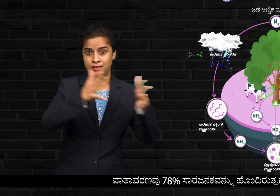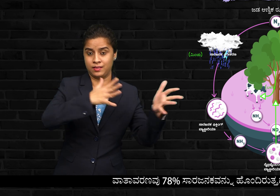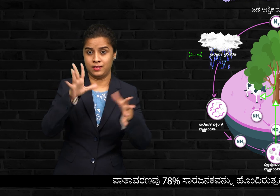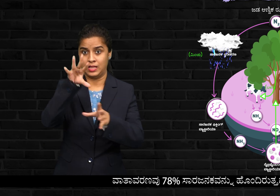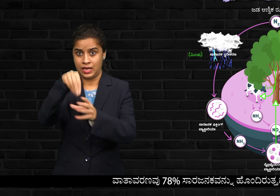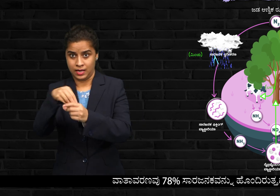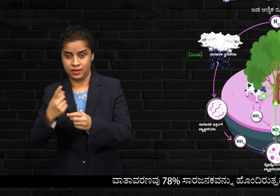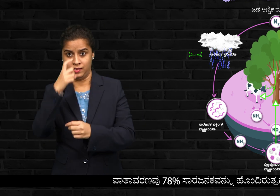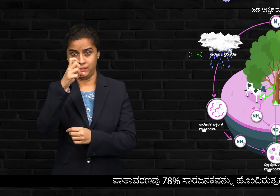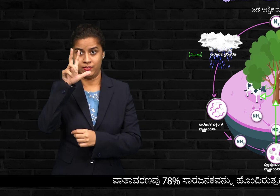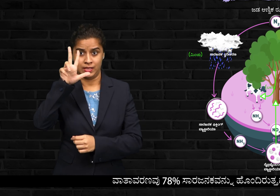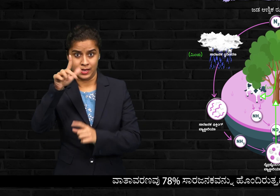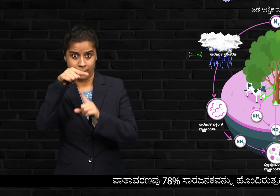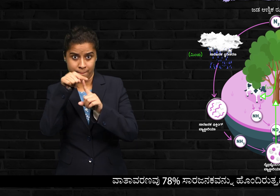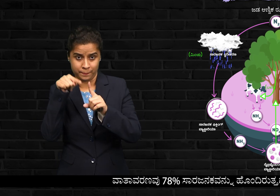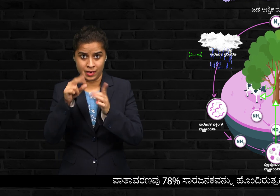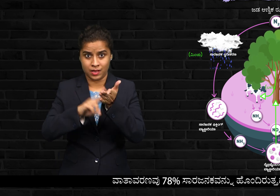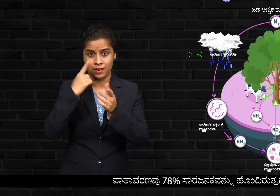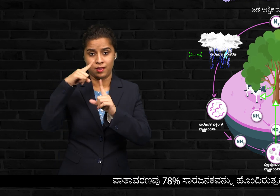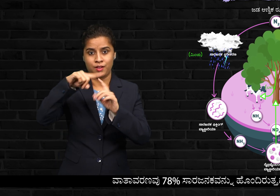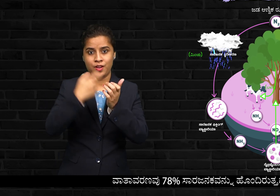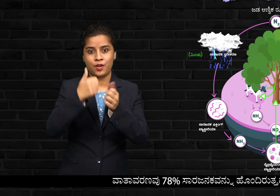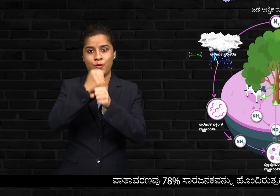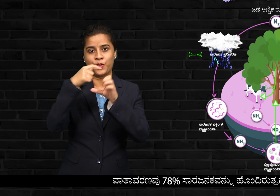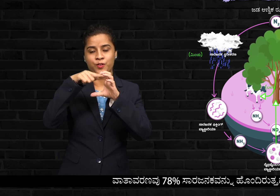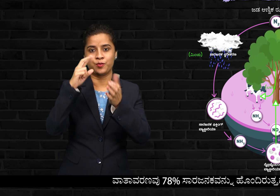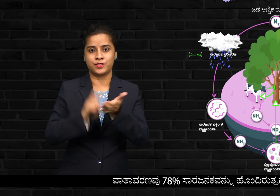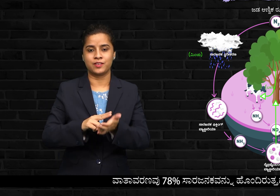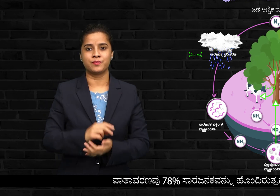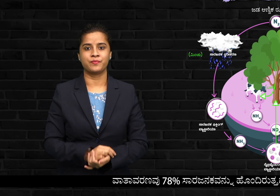ವಾತಾವರಣವು 78% ಸಾರಜನಕವನ್ನ ಹೊಂದಿರುತ್ತೆ.